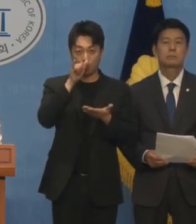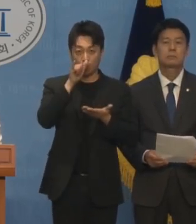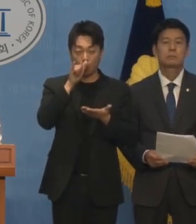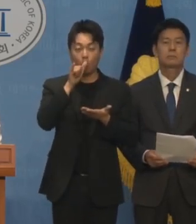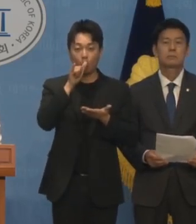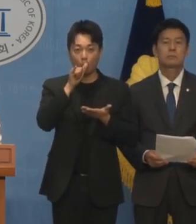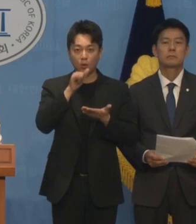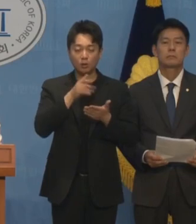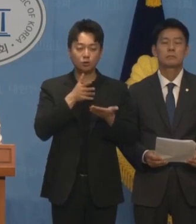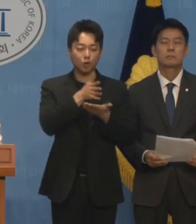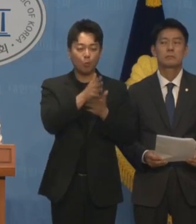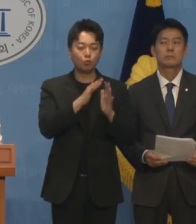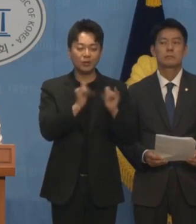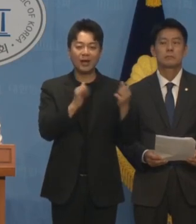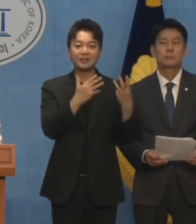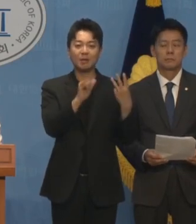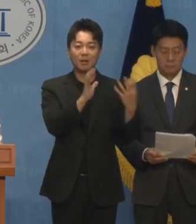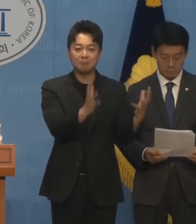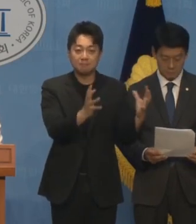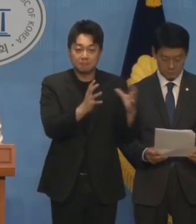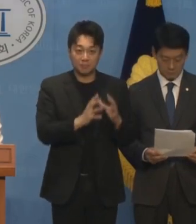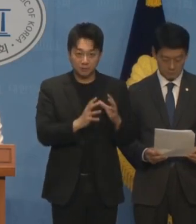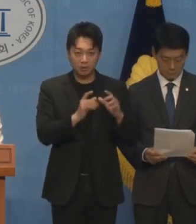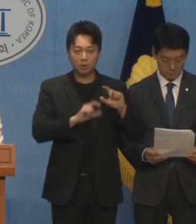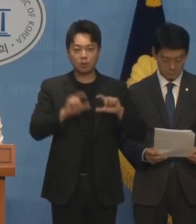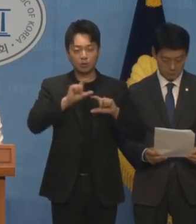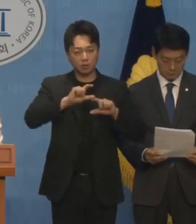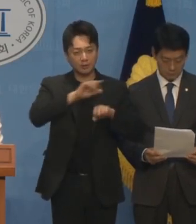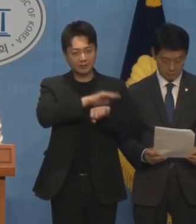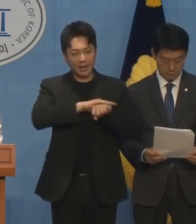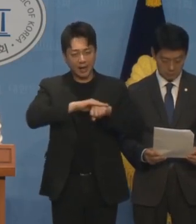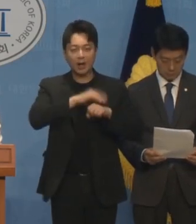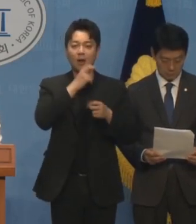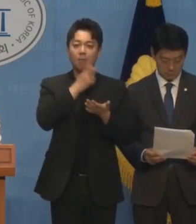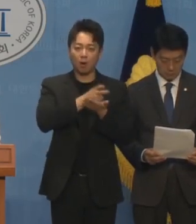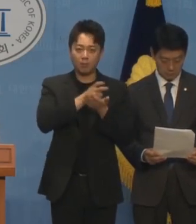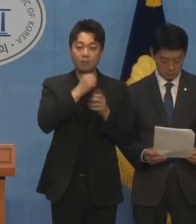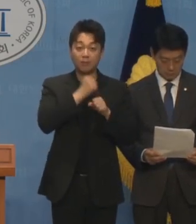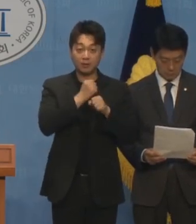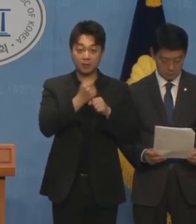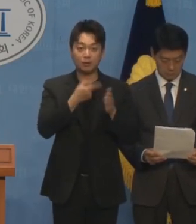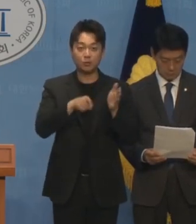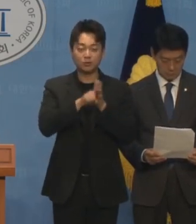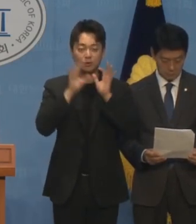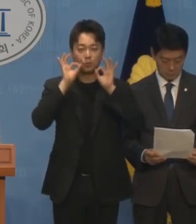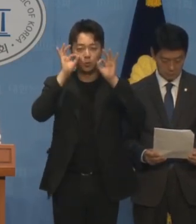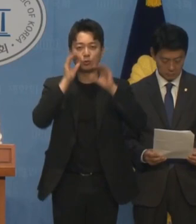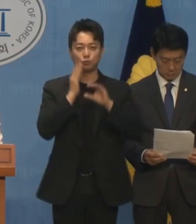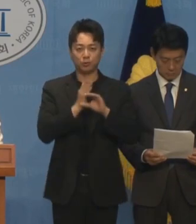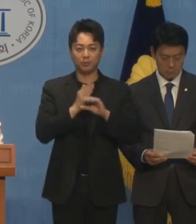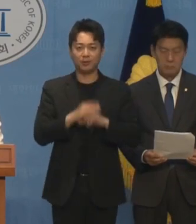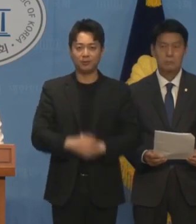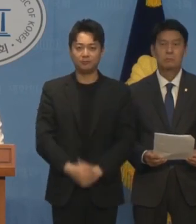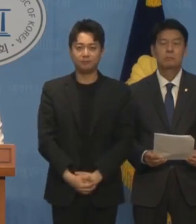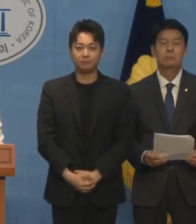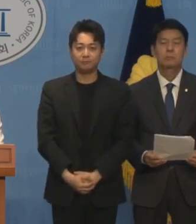3분을 자문위원으로 영입해 법안을 보다 정교하고 합리적으로 다듬기 위해 최선을 다하고 있습니다.